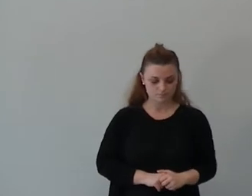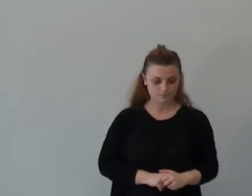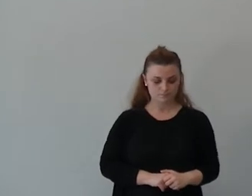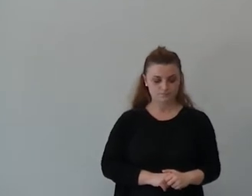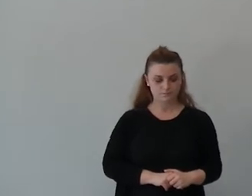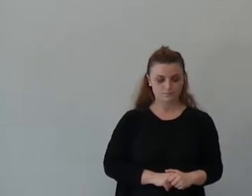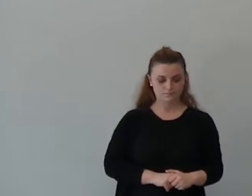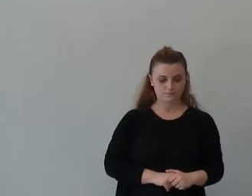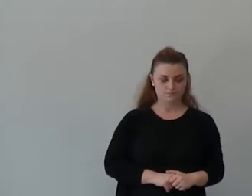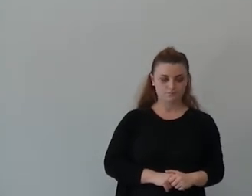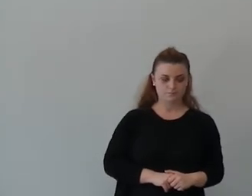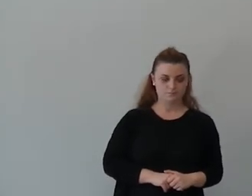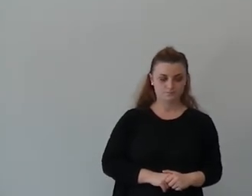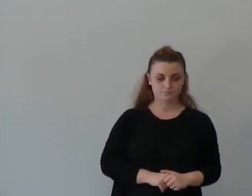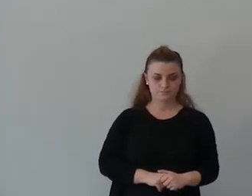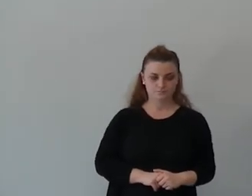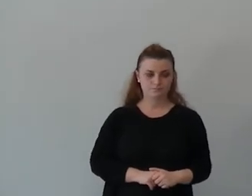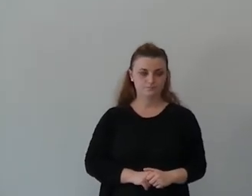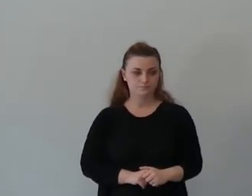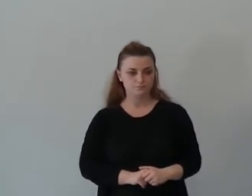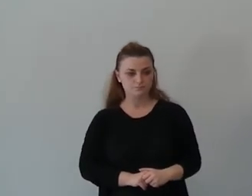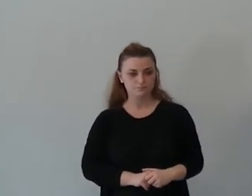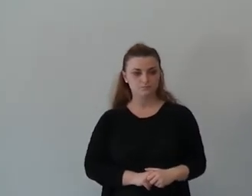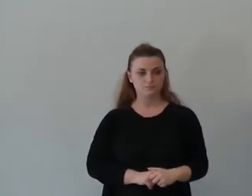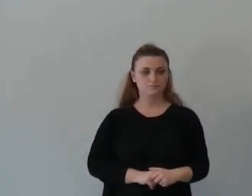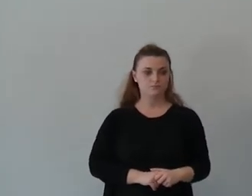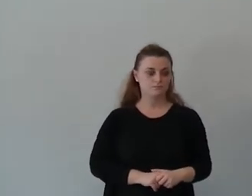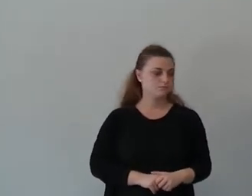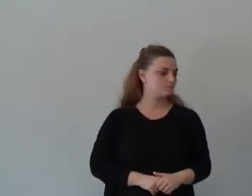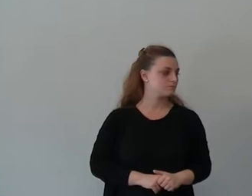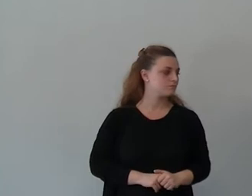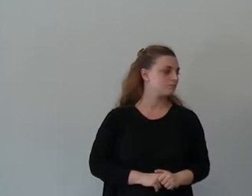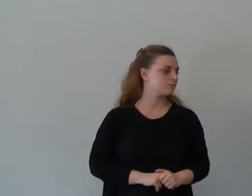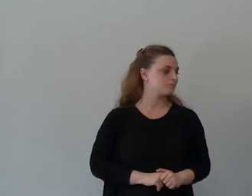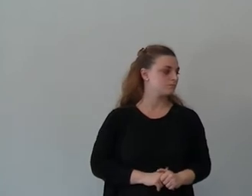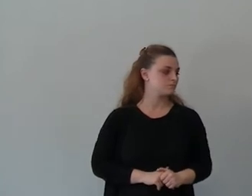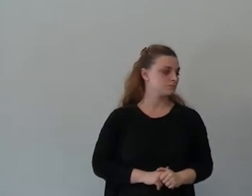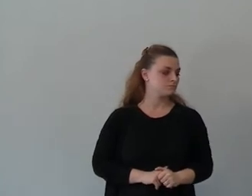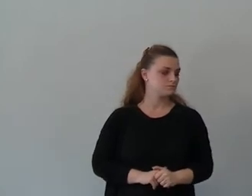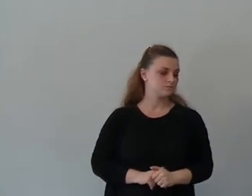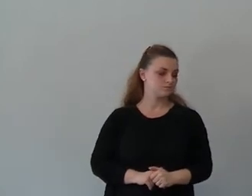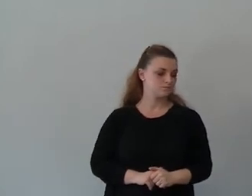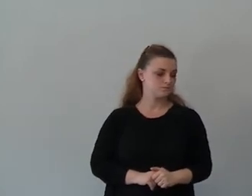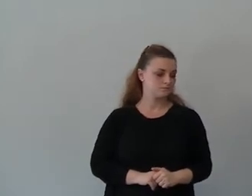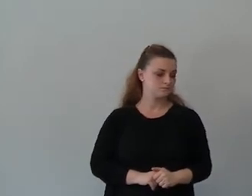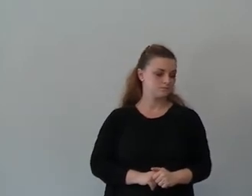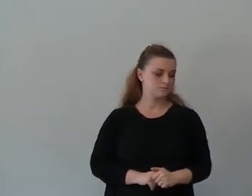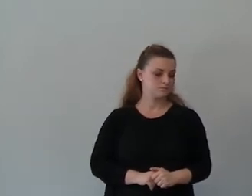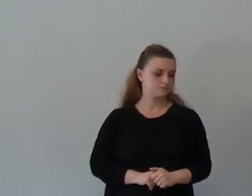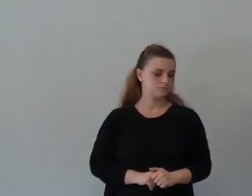fare le opere buone che Dio ci ha precedentemente preparate affinché le